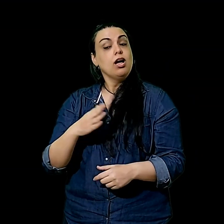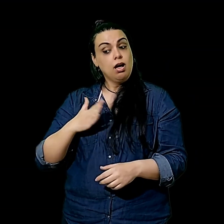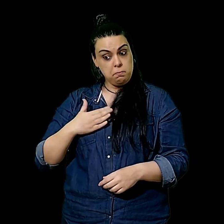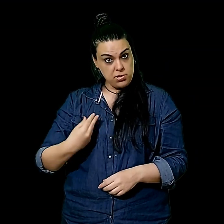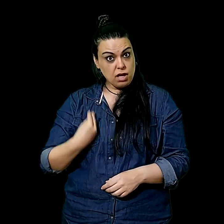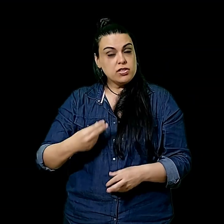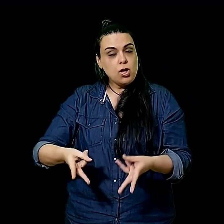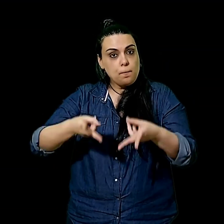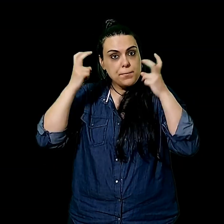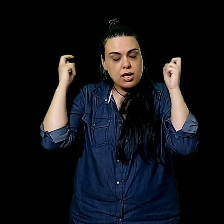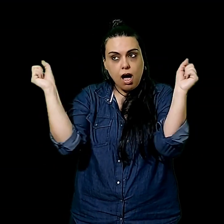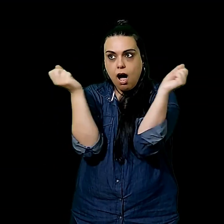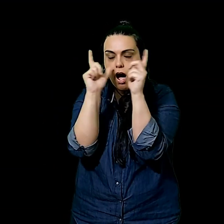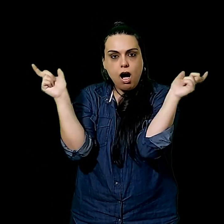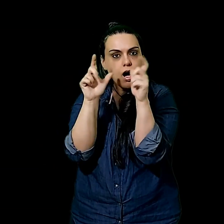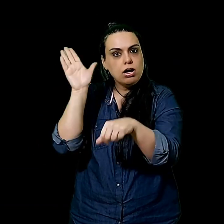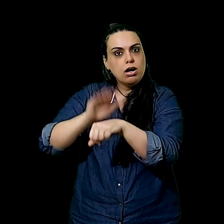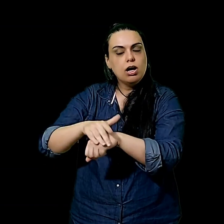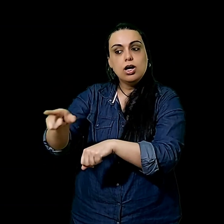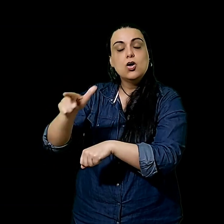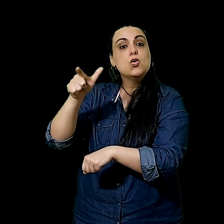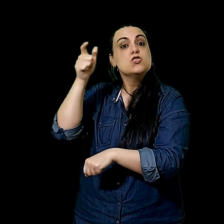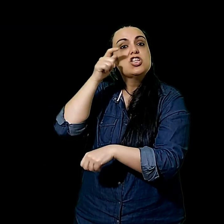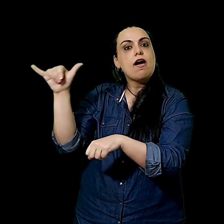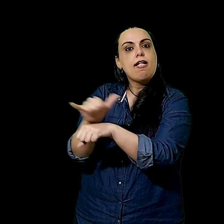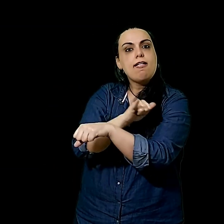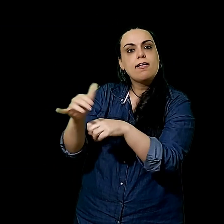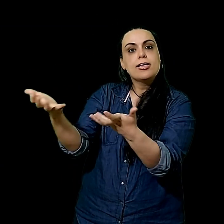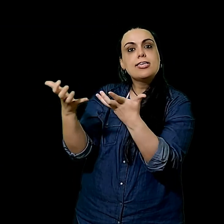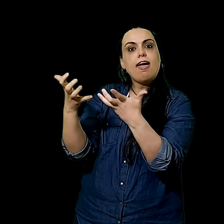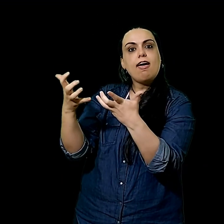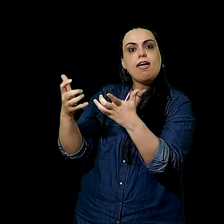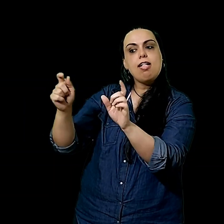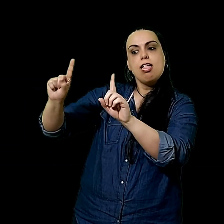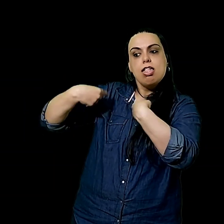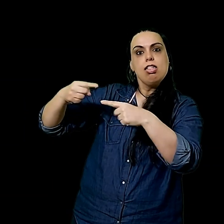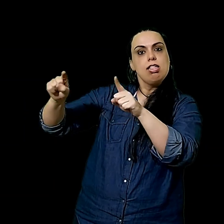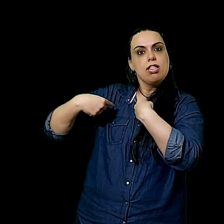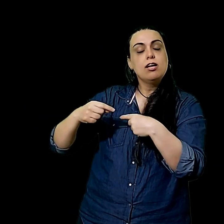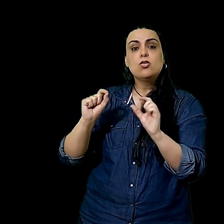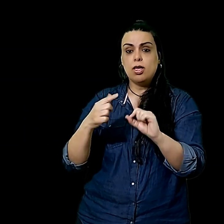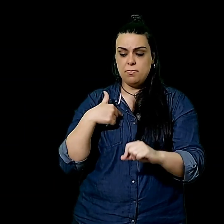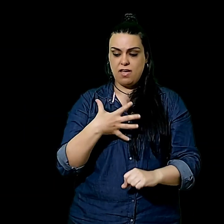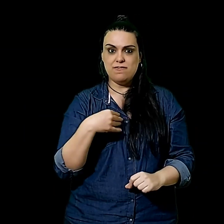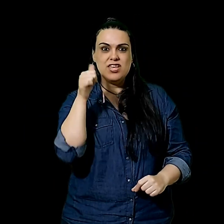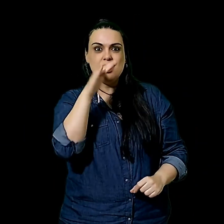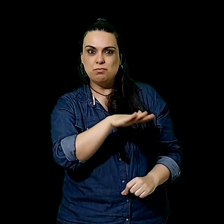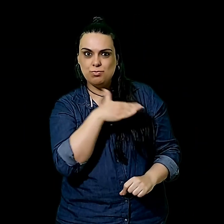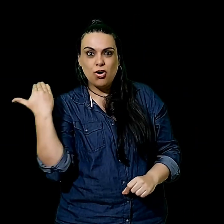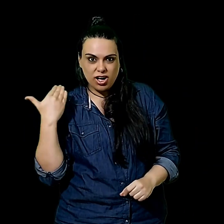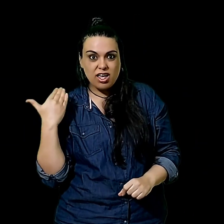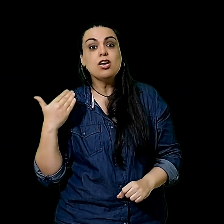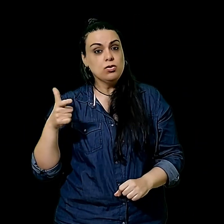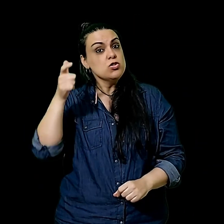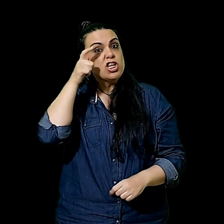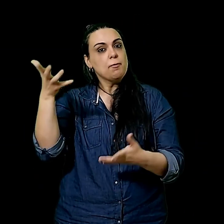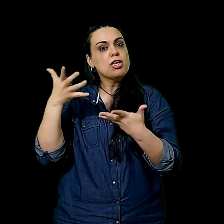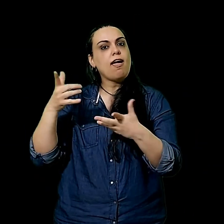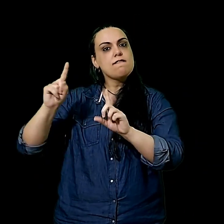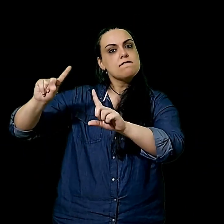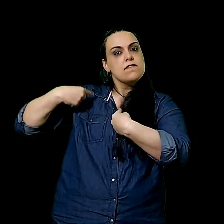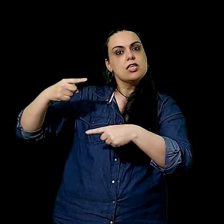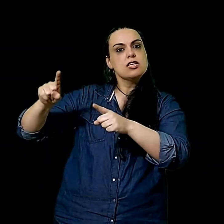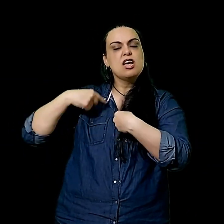uma artimanha do diabo para interromper o chamado que Deus tinha na minha vida com a morte da minha filha. Era como se ele quisesse causar